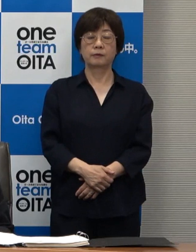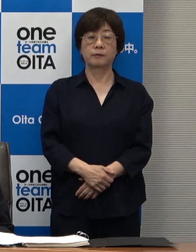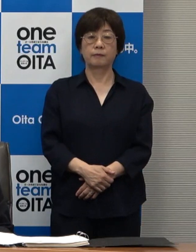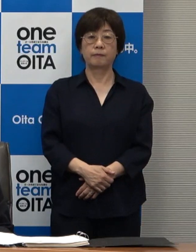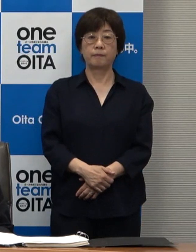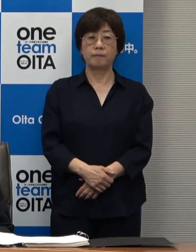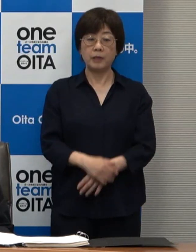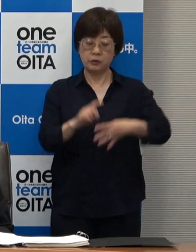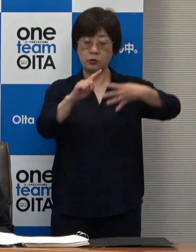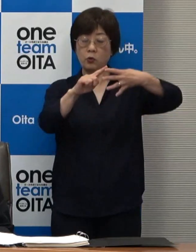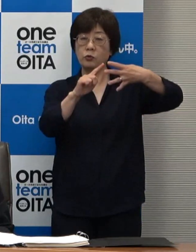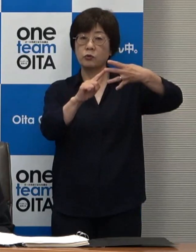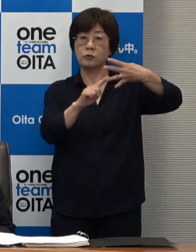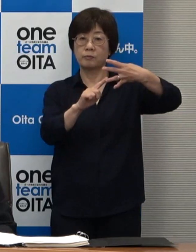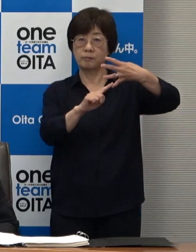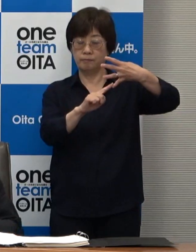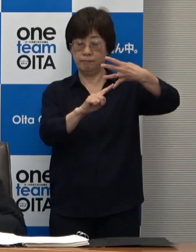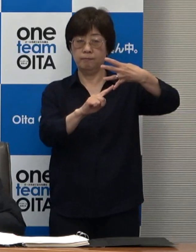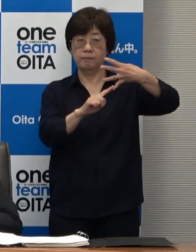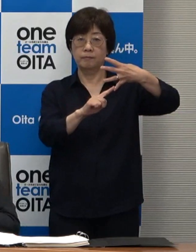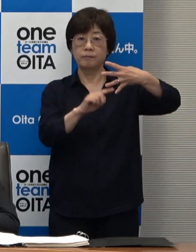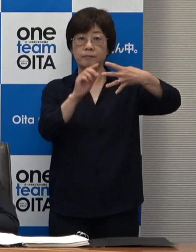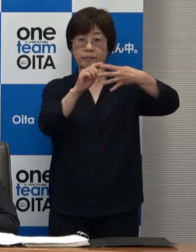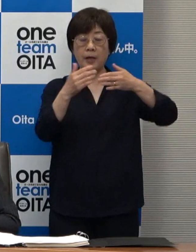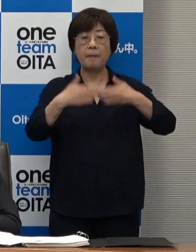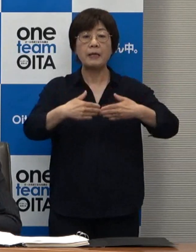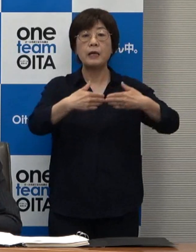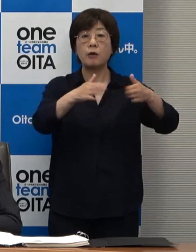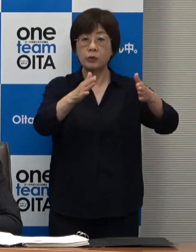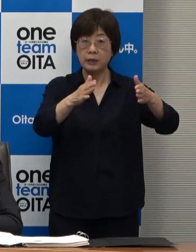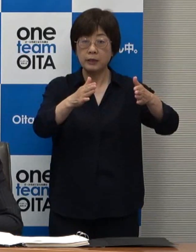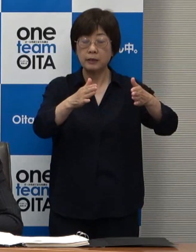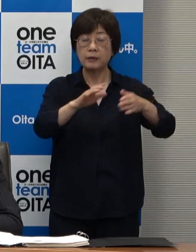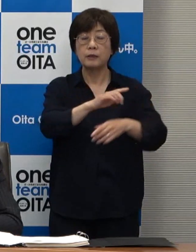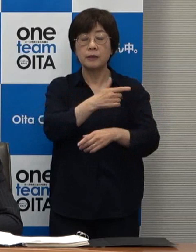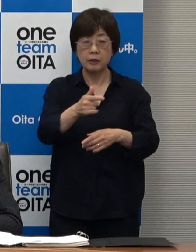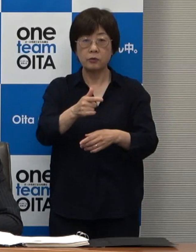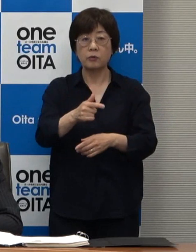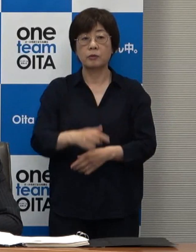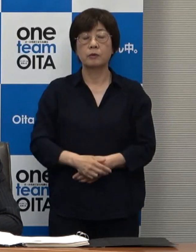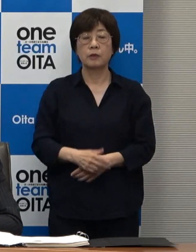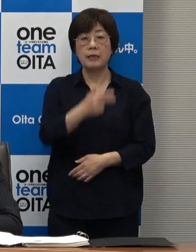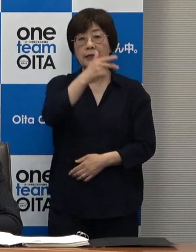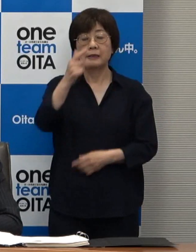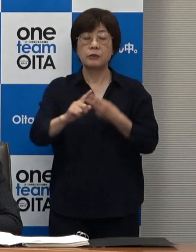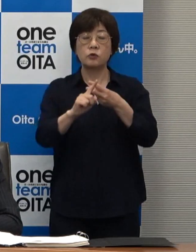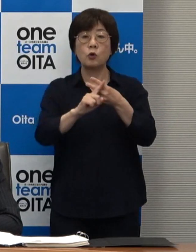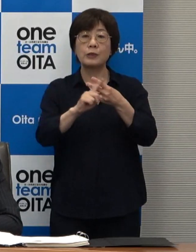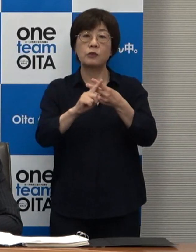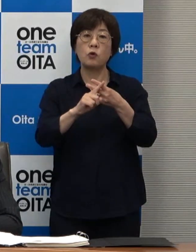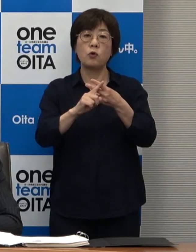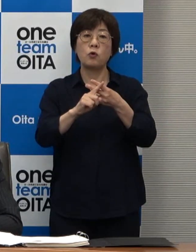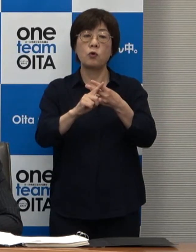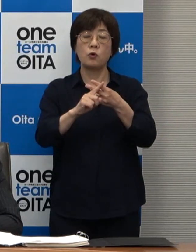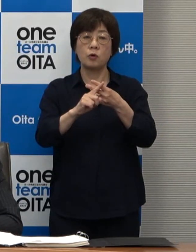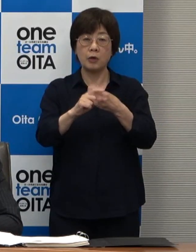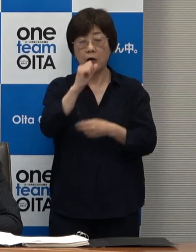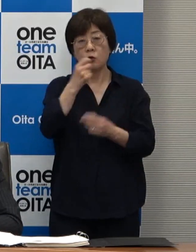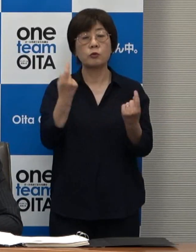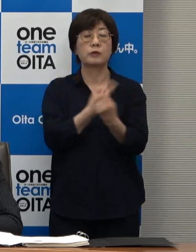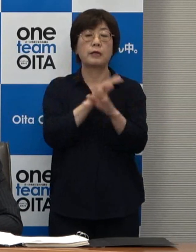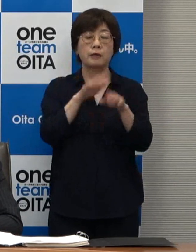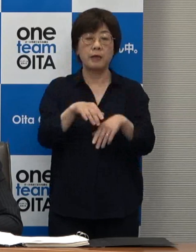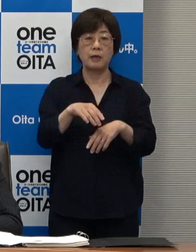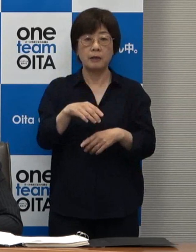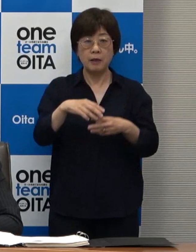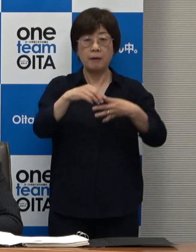まあ、大きく4つございますけど、まあ、バリアフリー化を行うなど施設の機能を強化しました。まず一番の